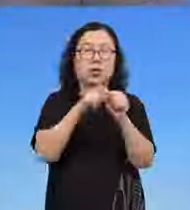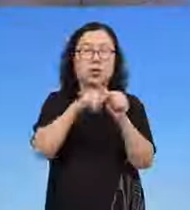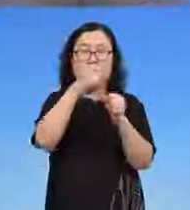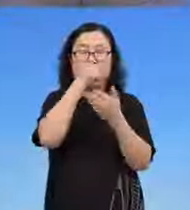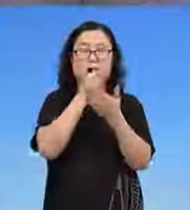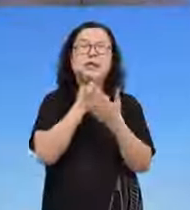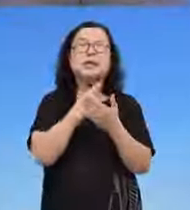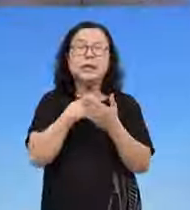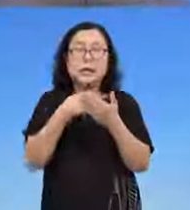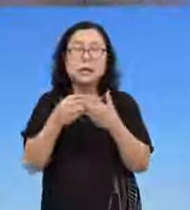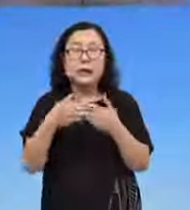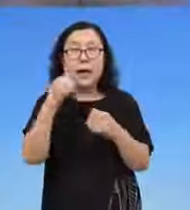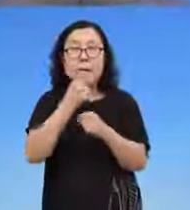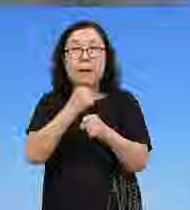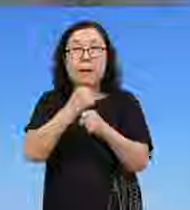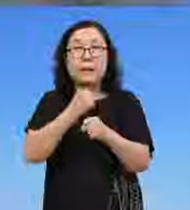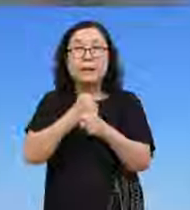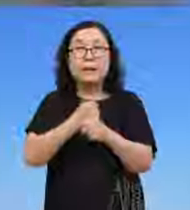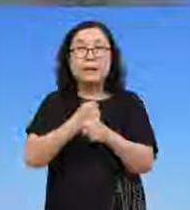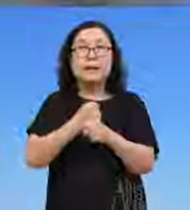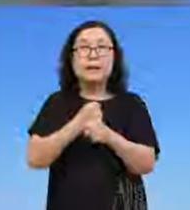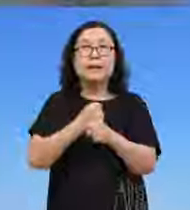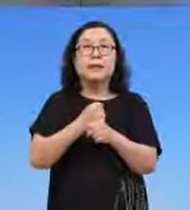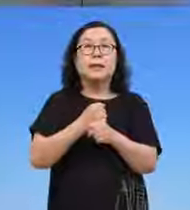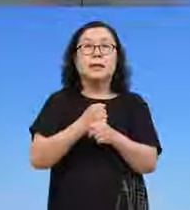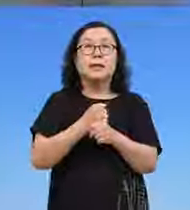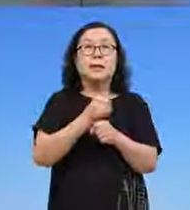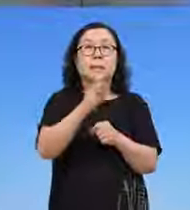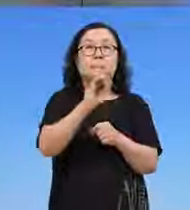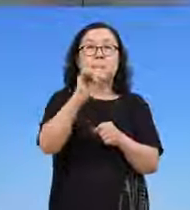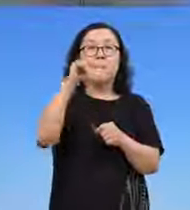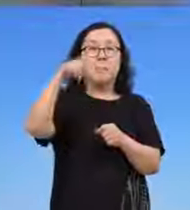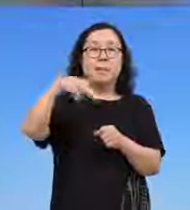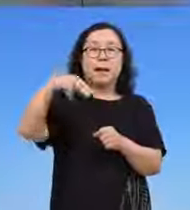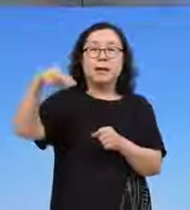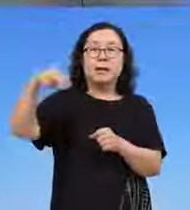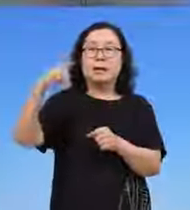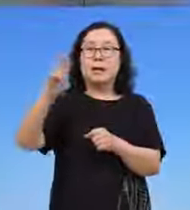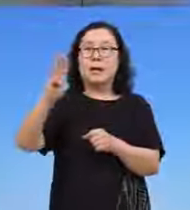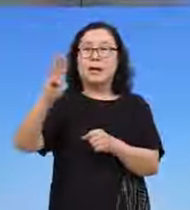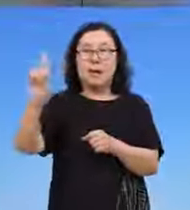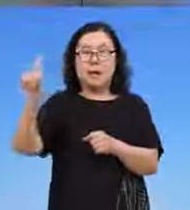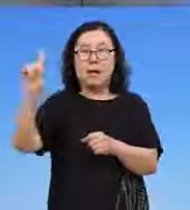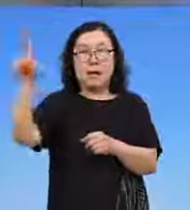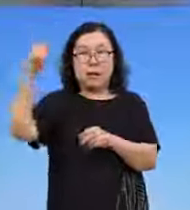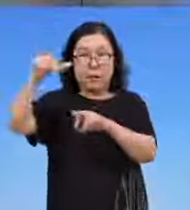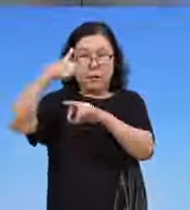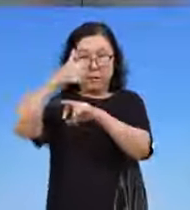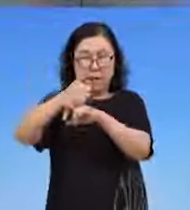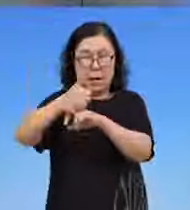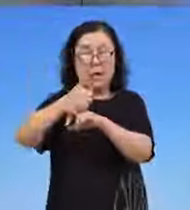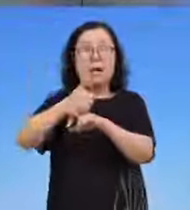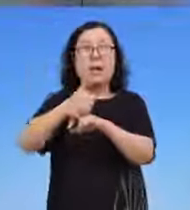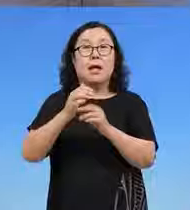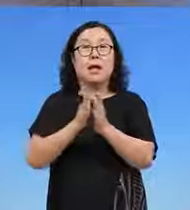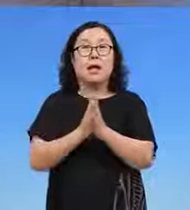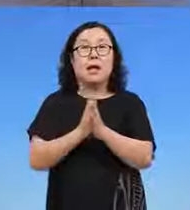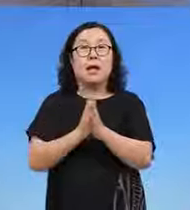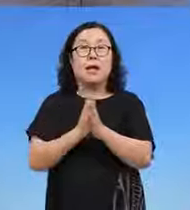죄를 짓게 만든 그 슬픈 스토리가, 그게 밧세바와 다윗의 이야기